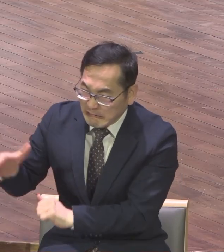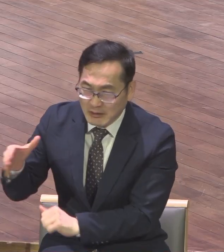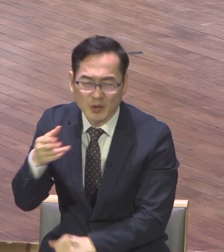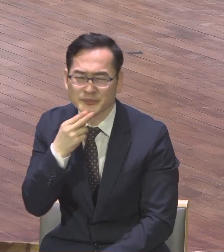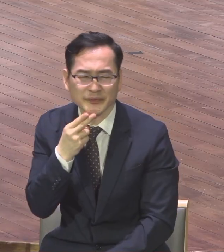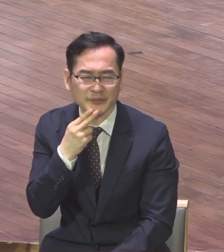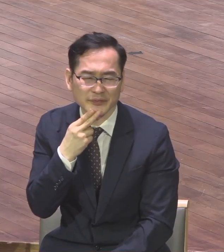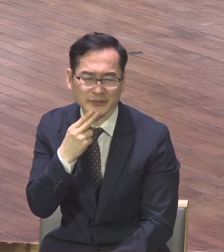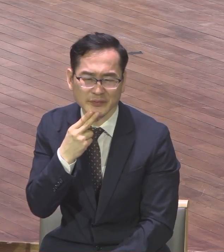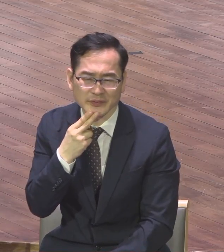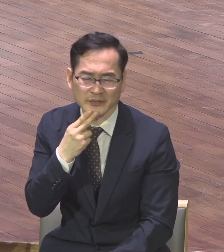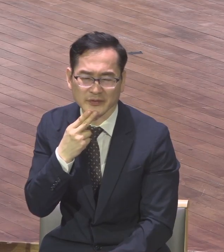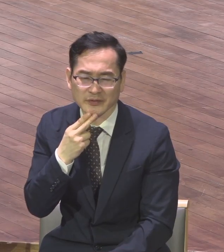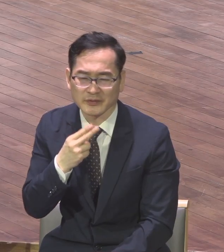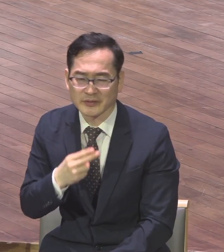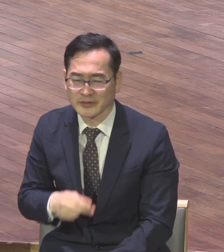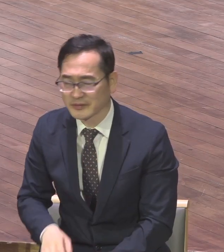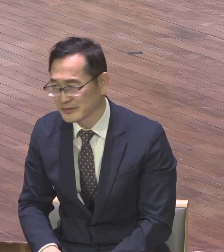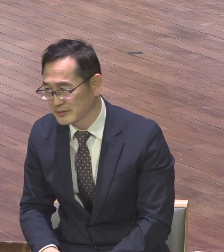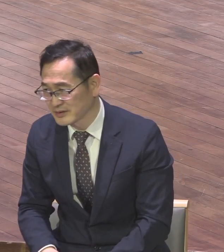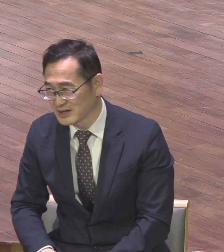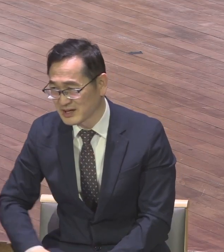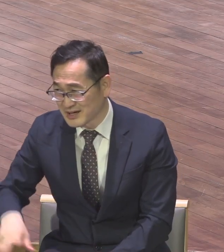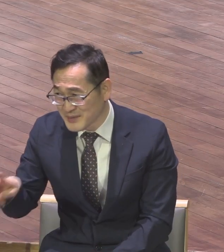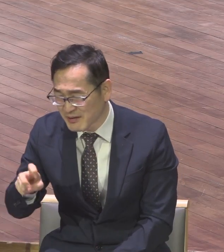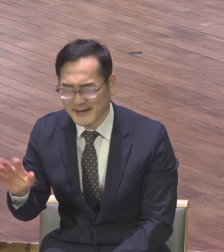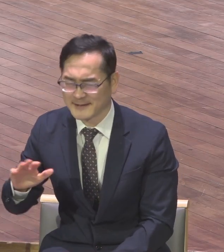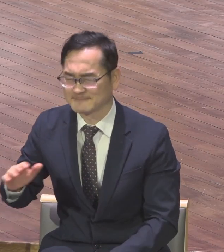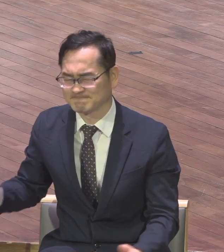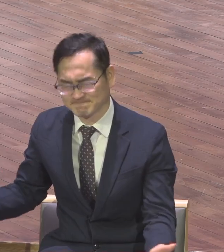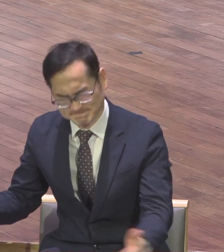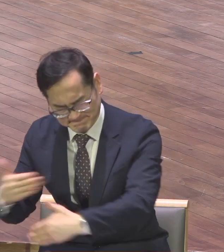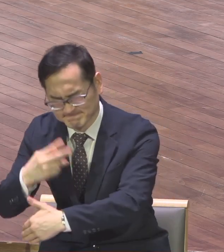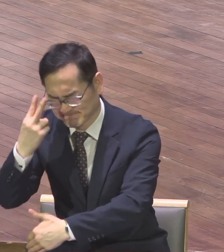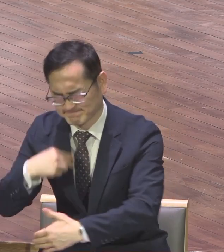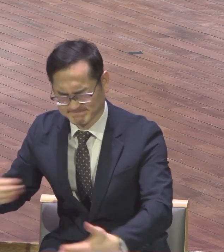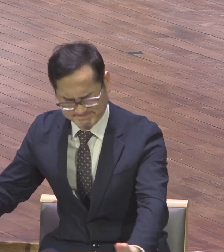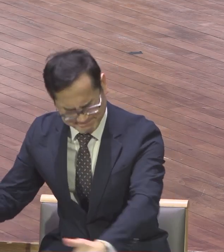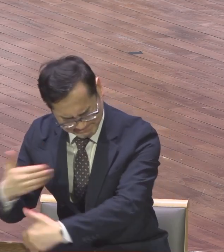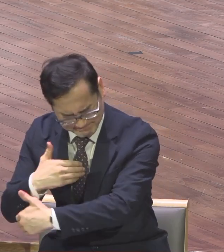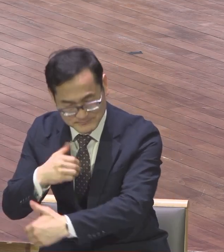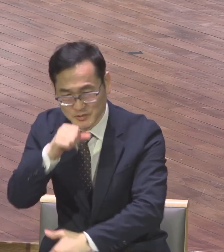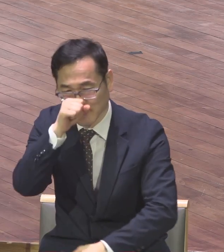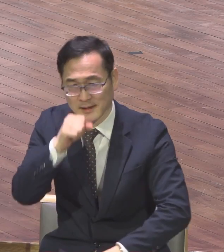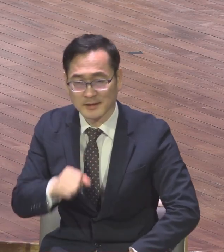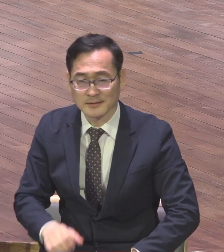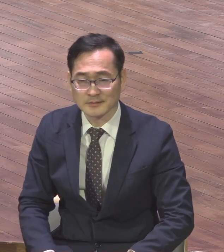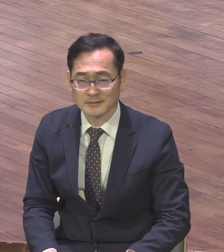사실요, 모든 인간은 하나님 앞에 설 때까지 공사 중입니다.